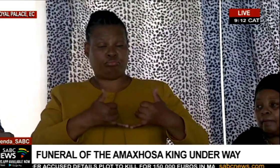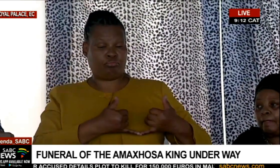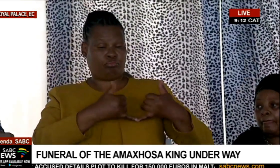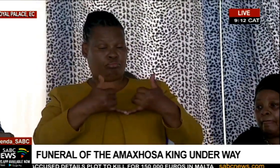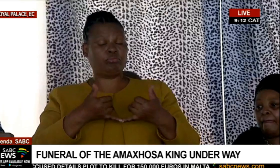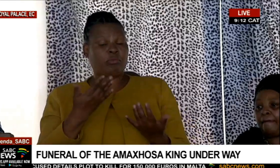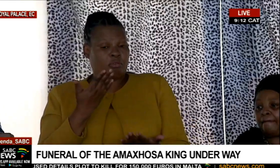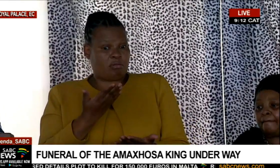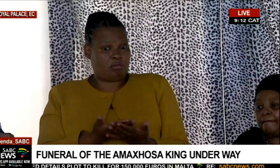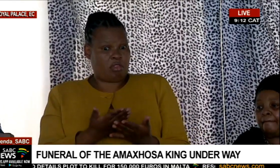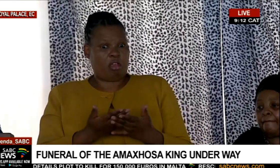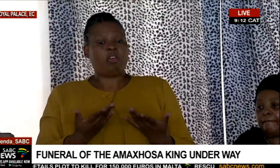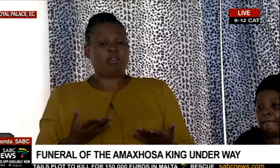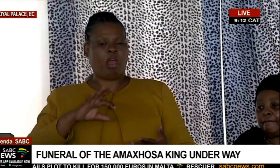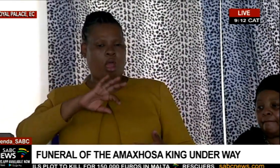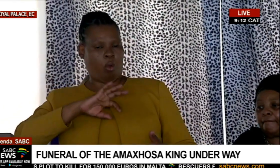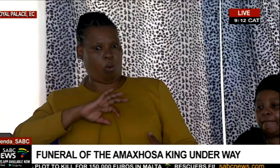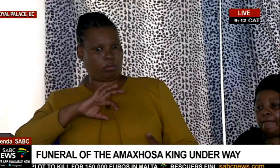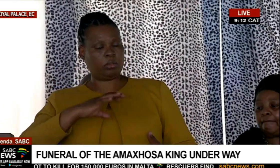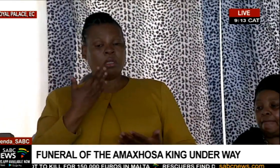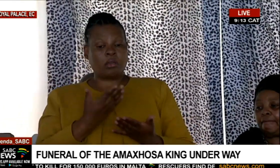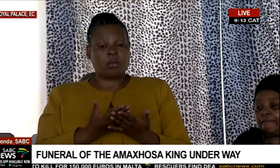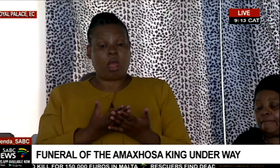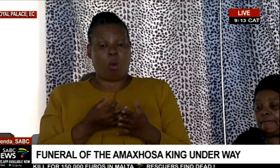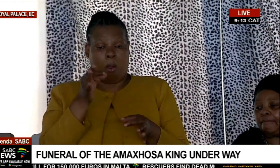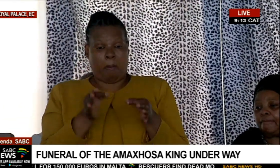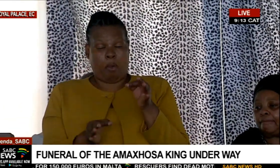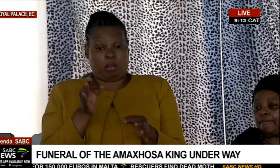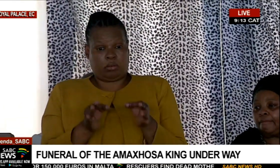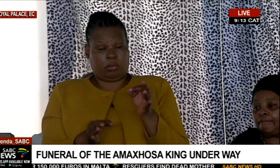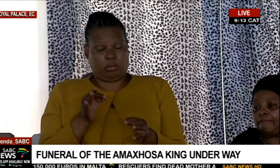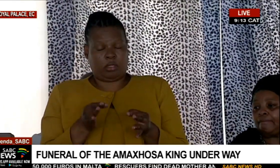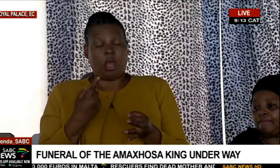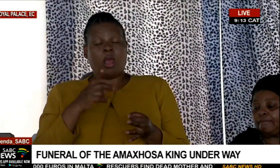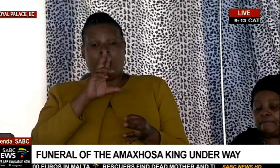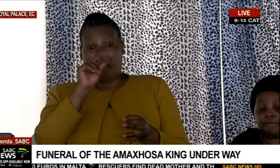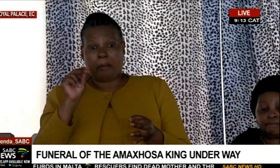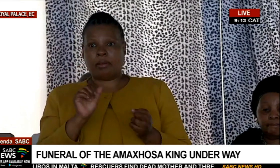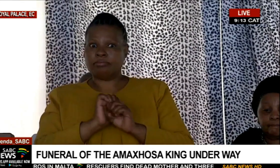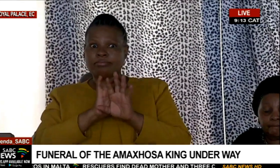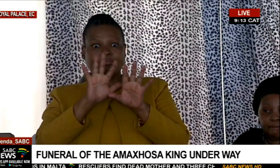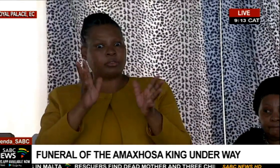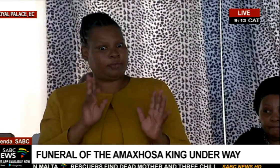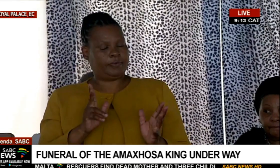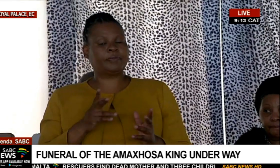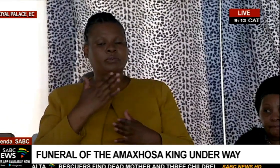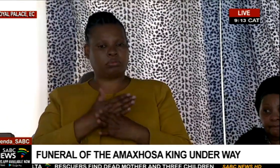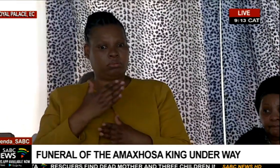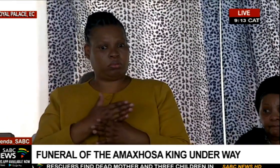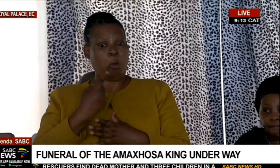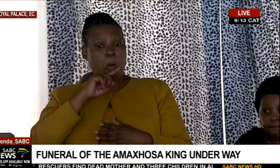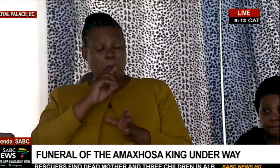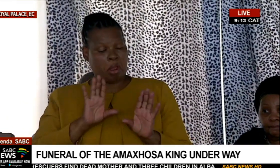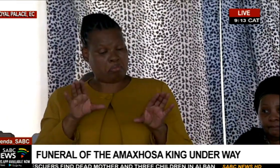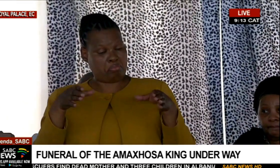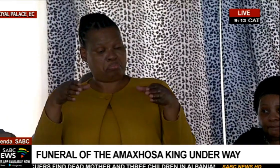Bravery Awards abaliqela kwezopolitiko nabantu abaziqaqambisileyo ngezenzo. Ebelilungu